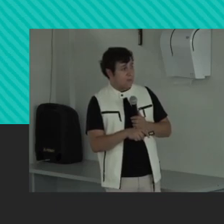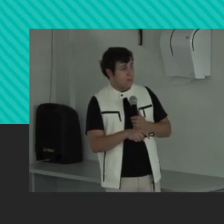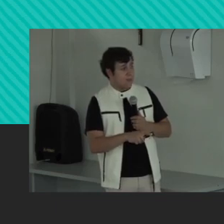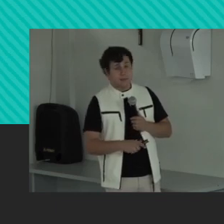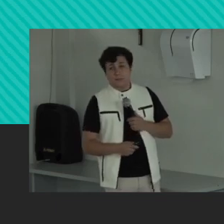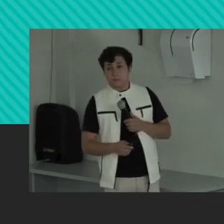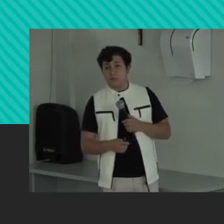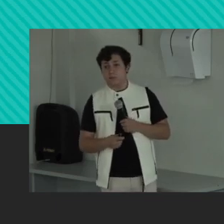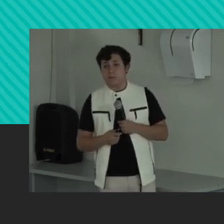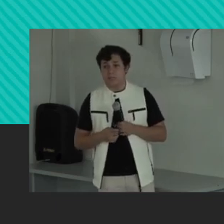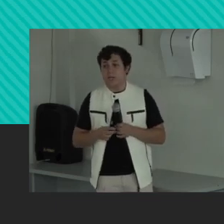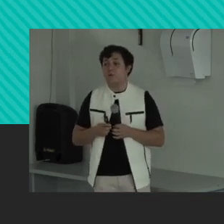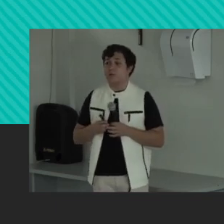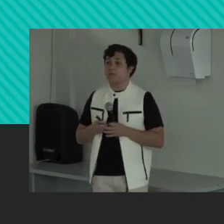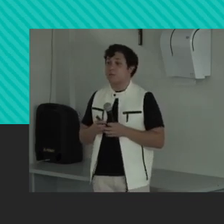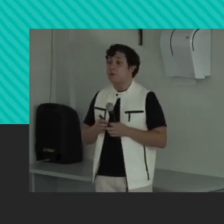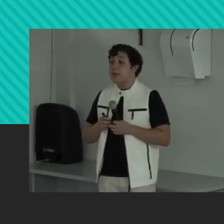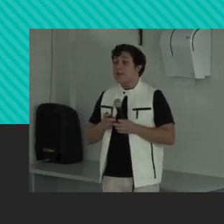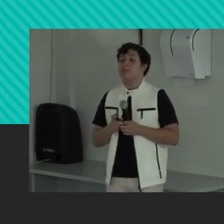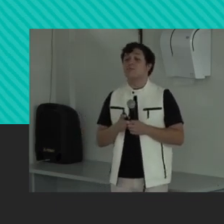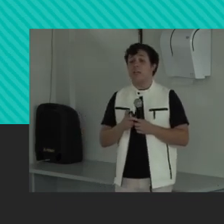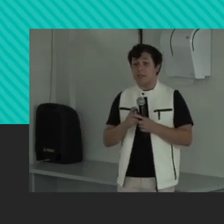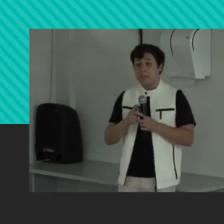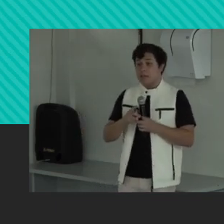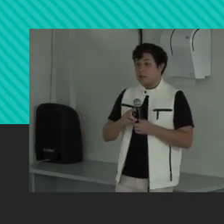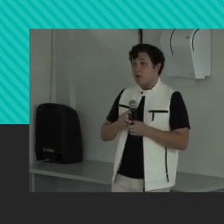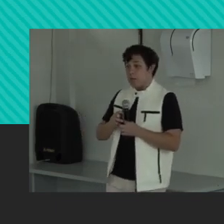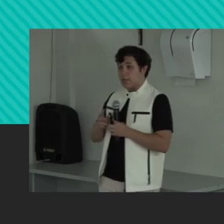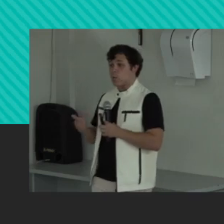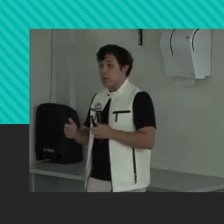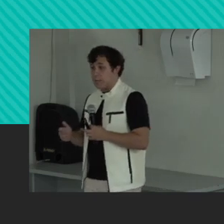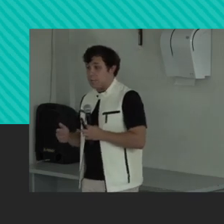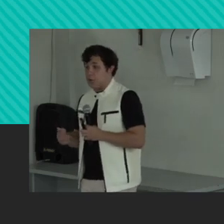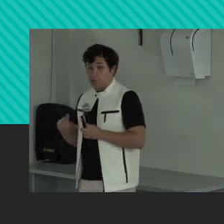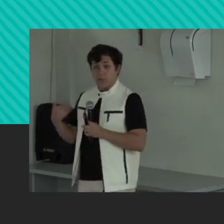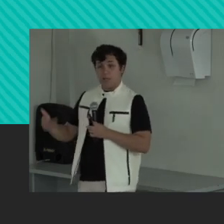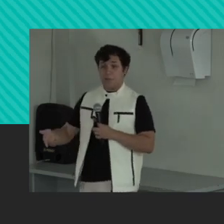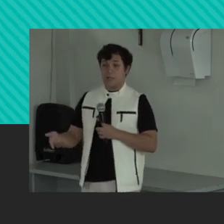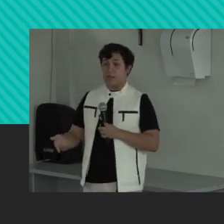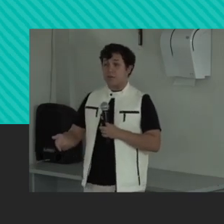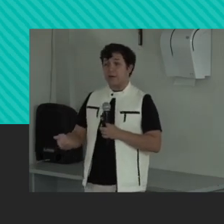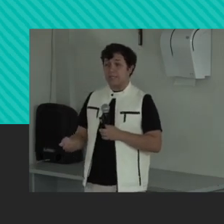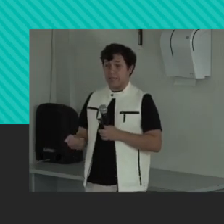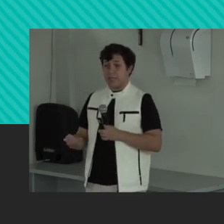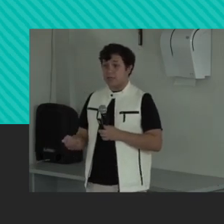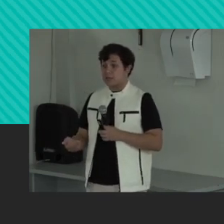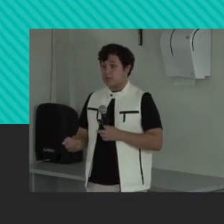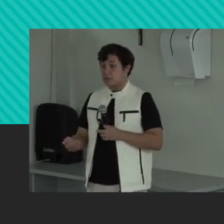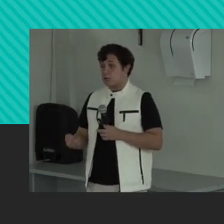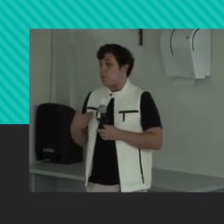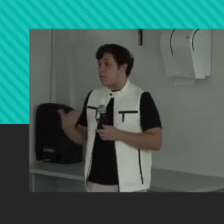y 60% rezago educativo. ¿Qué sucede? Yo voy a la escuela, pero no hay intérprete de lengua de señas. ¿Cómo voy a